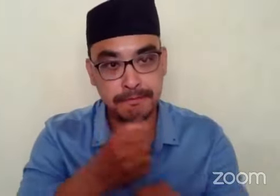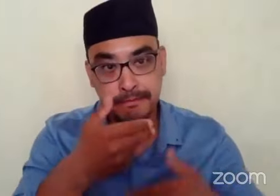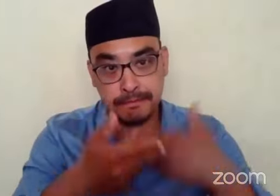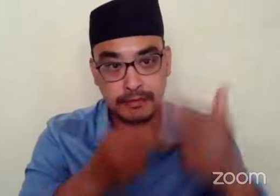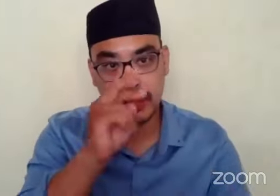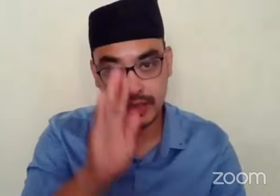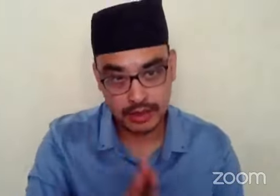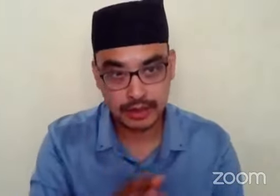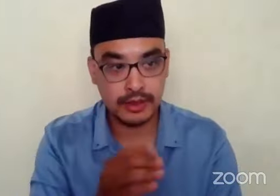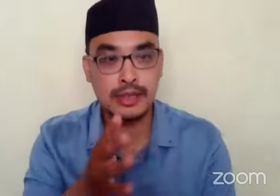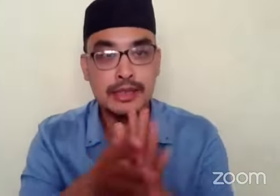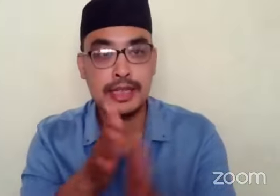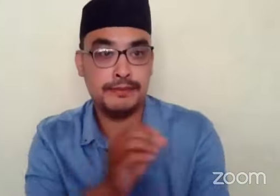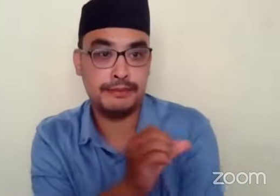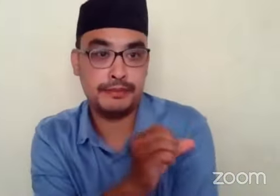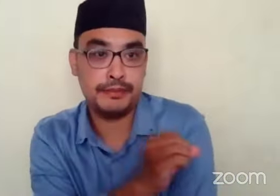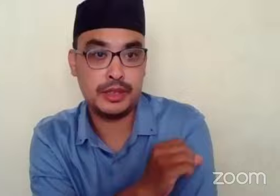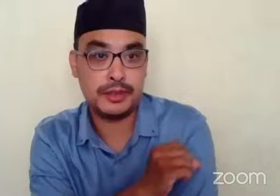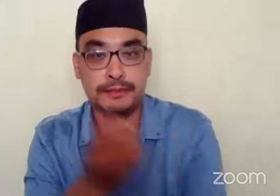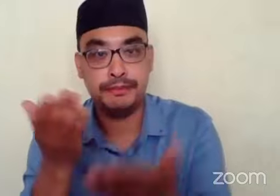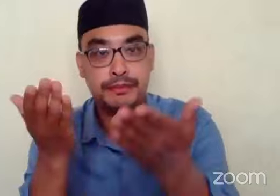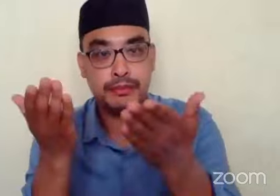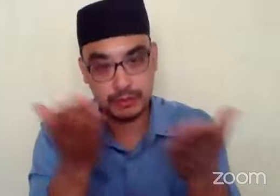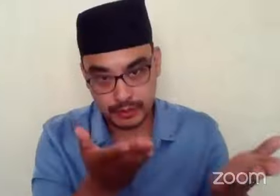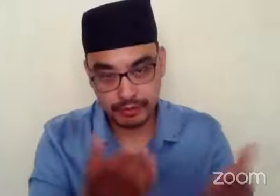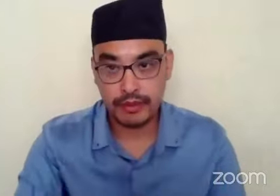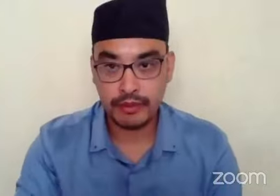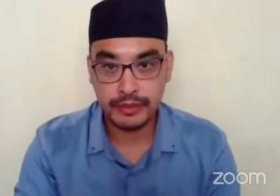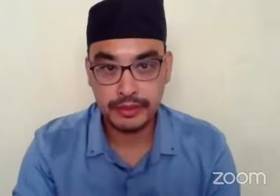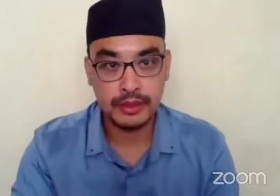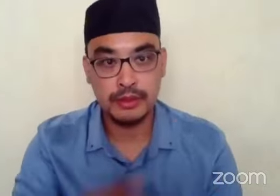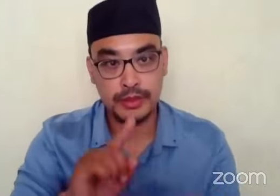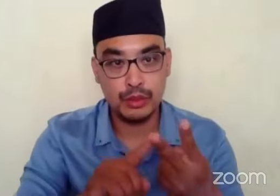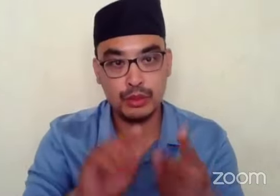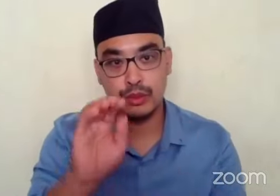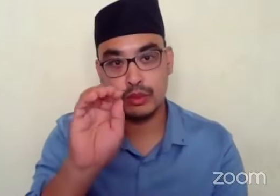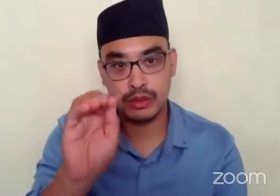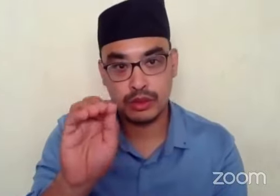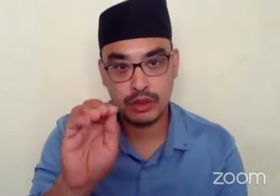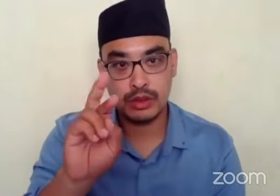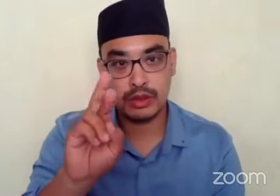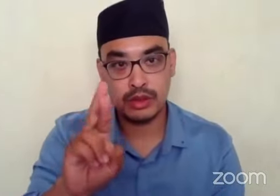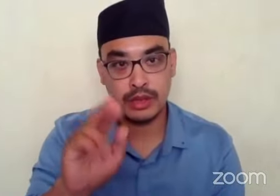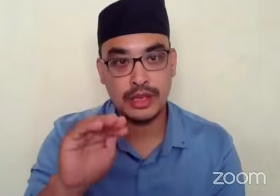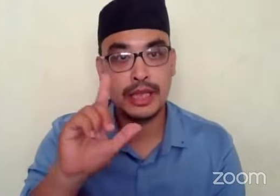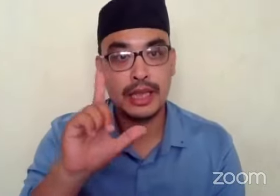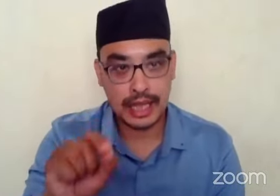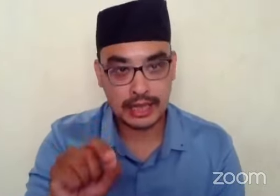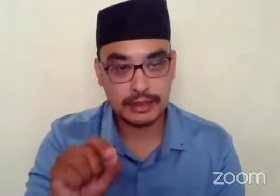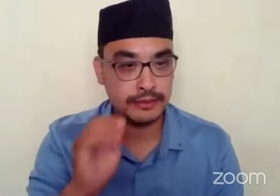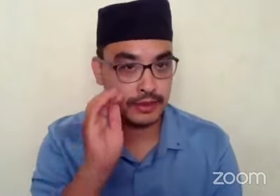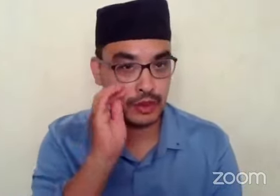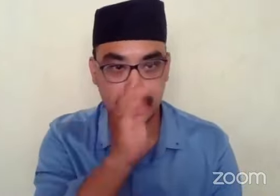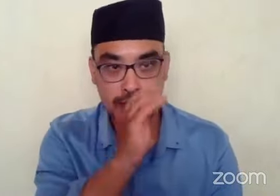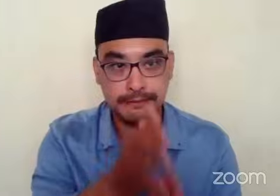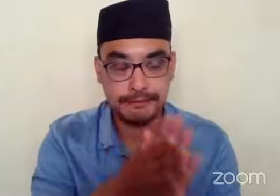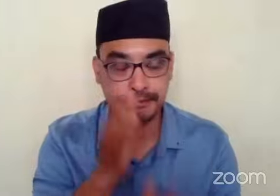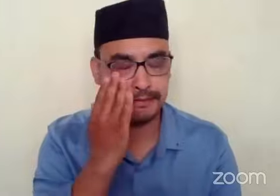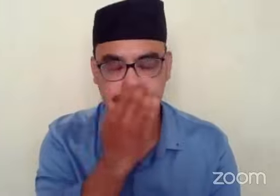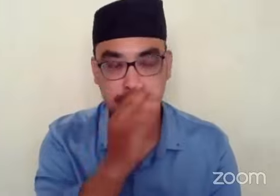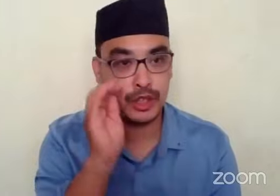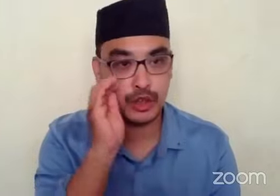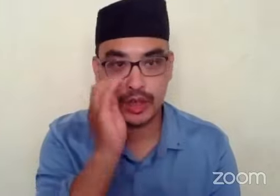वेलकम प्रतिमाजी। त्यसै गरी हामीसँग सरिताजी हुनुहुन्छ, जो चाहिँ प्रयत्न नेपालको चाहिँ फाउन्डर पनि हुनुहुन्छ। साथै